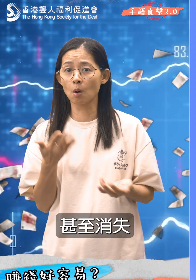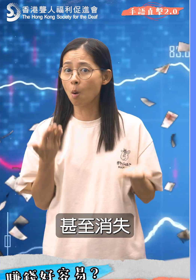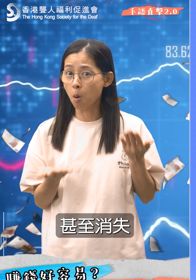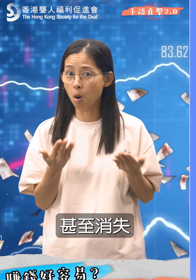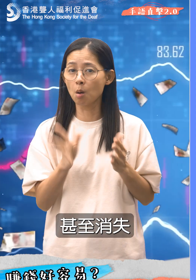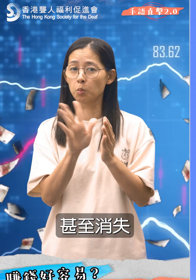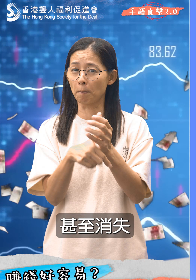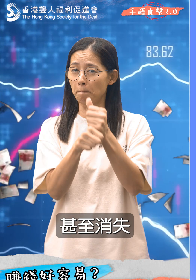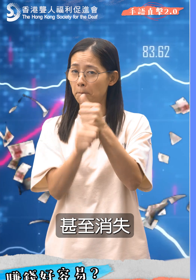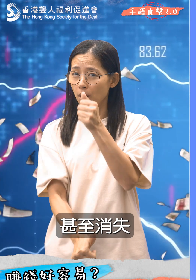甚至消失。